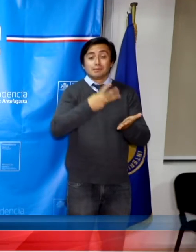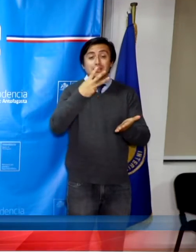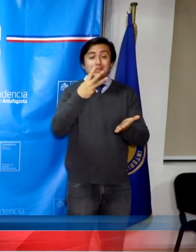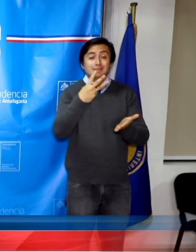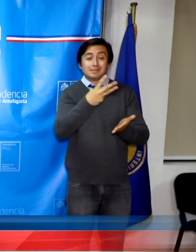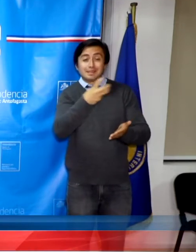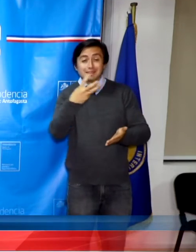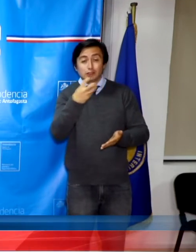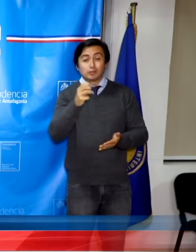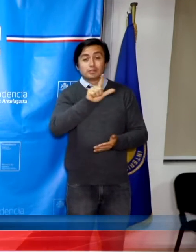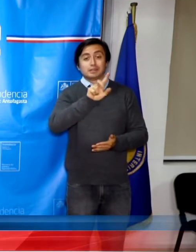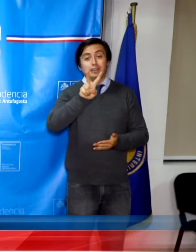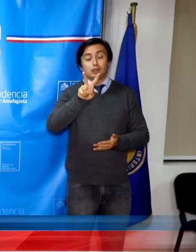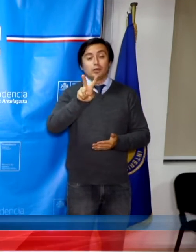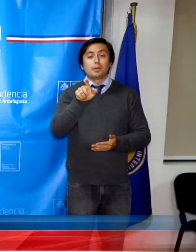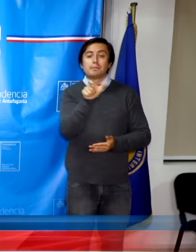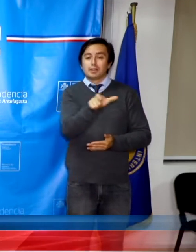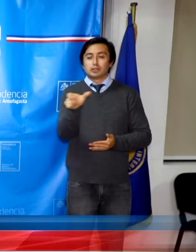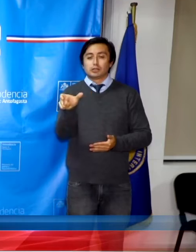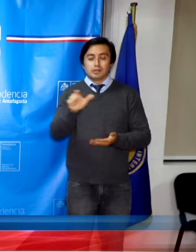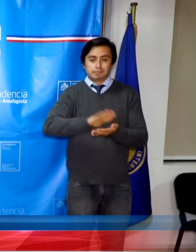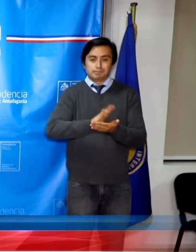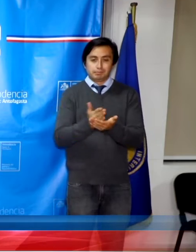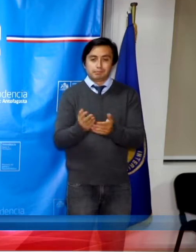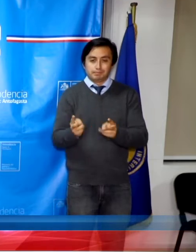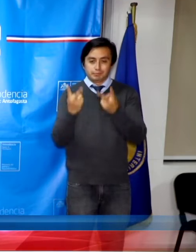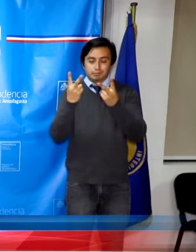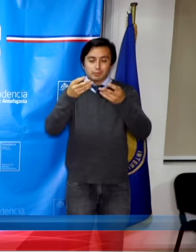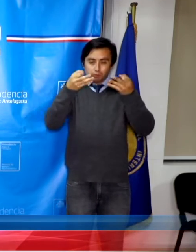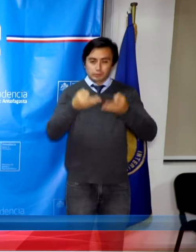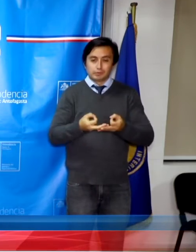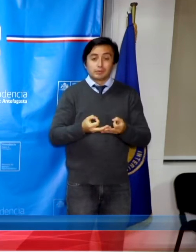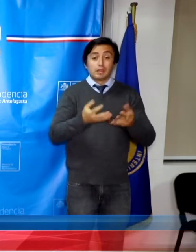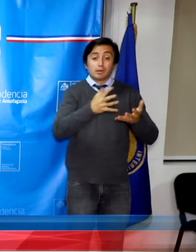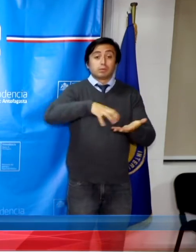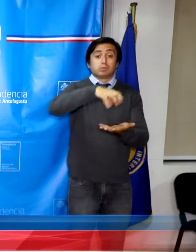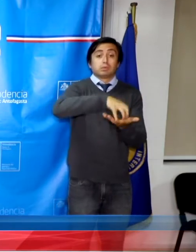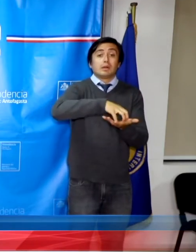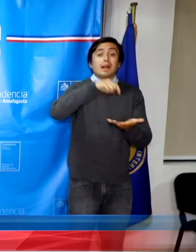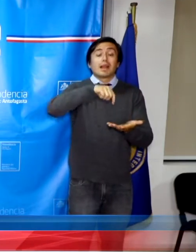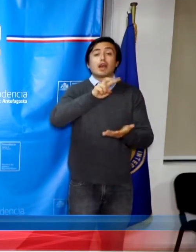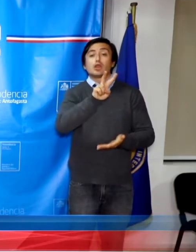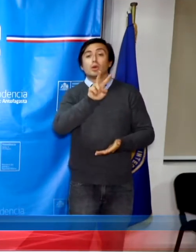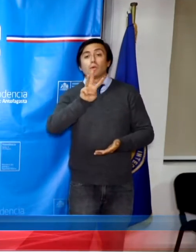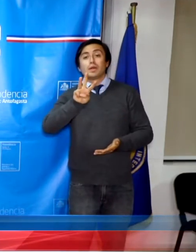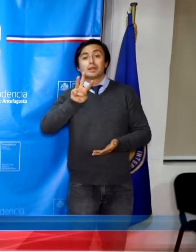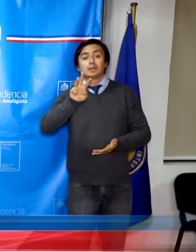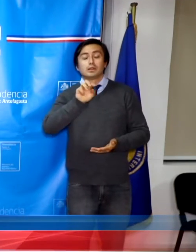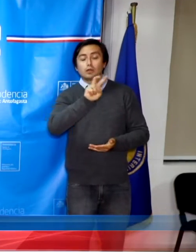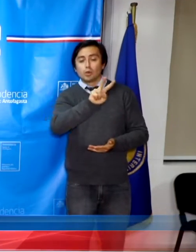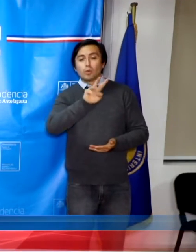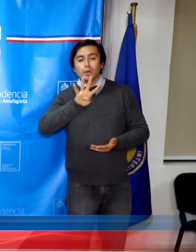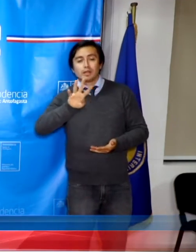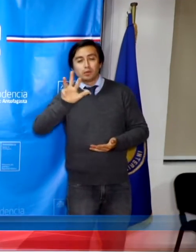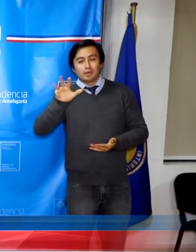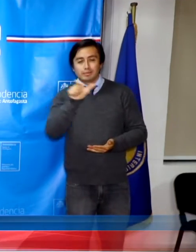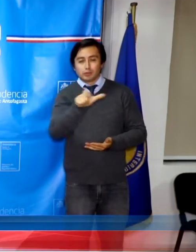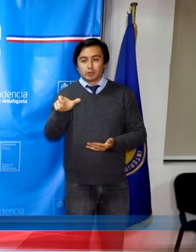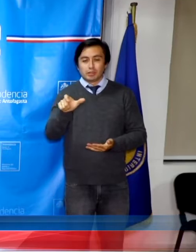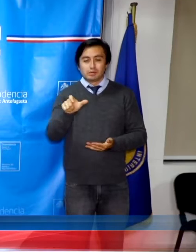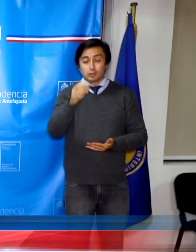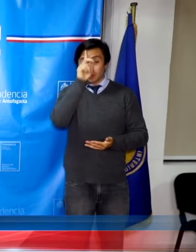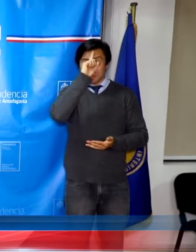3.372 casos en totales de personas dadas de alta. Existen en la región 249 personas que están